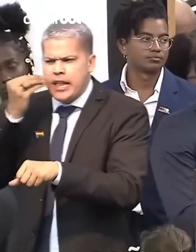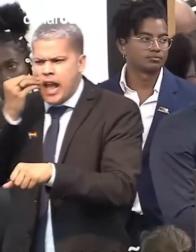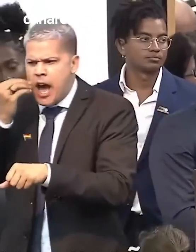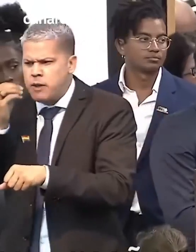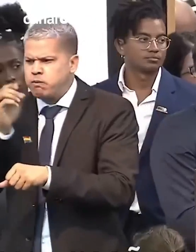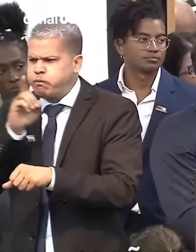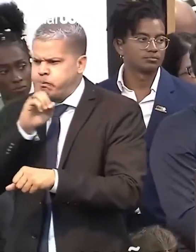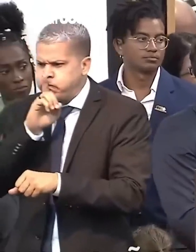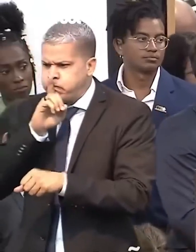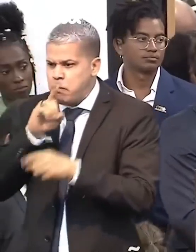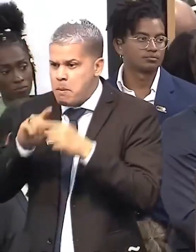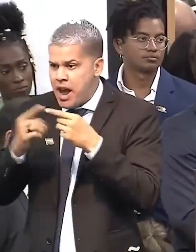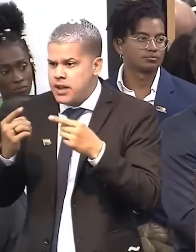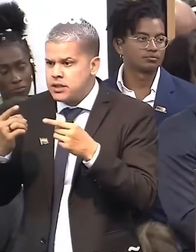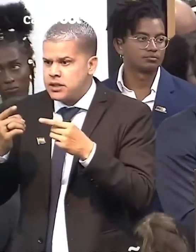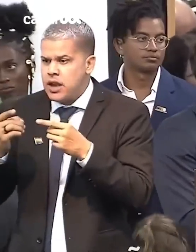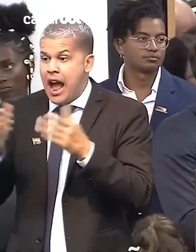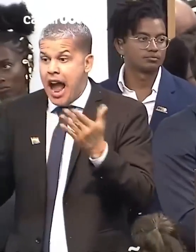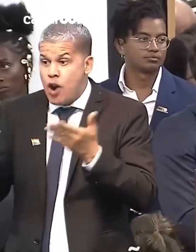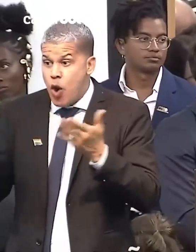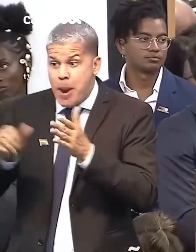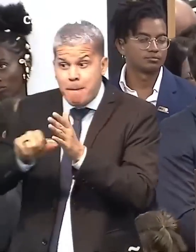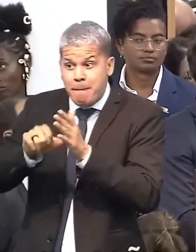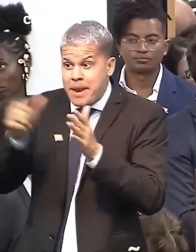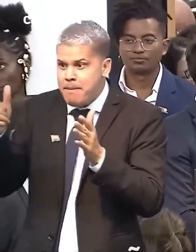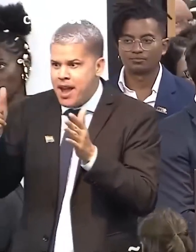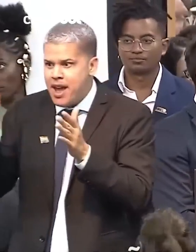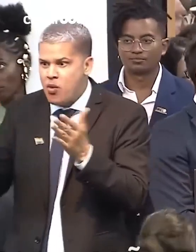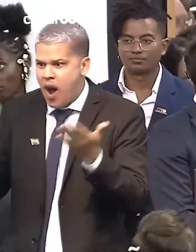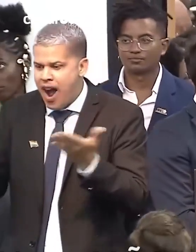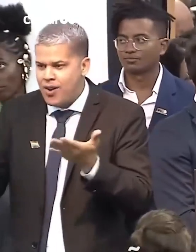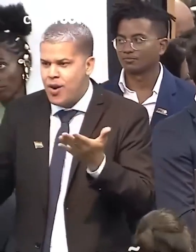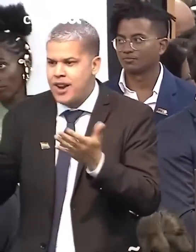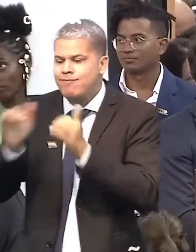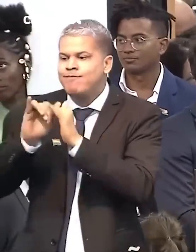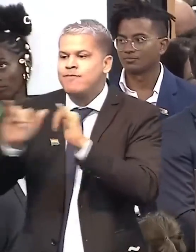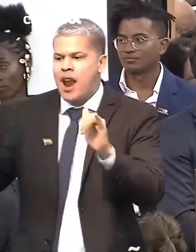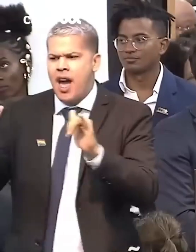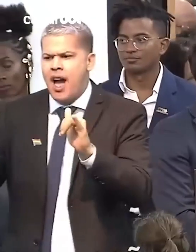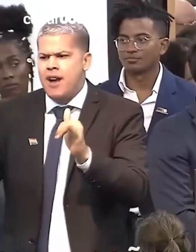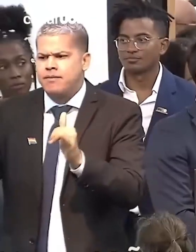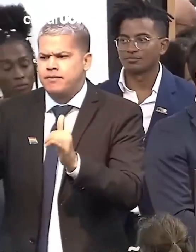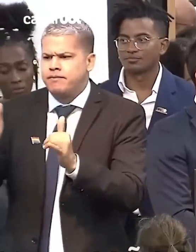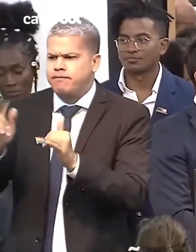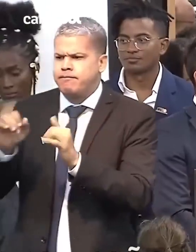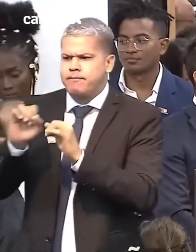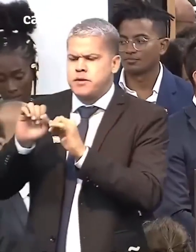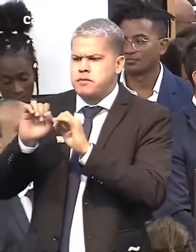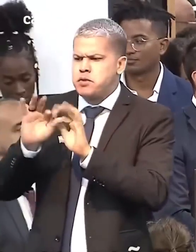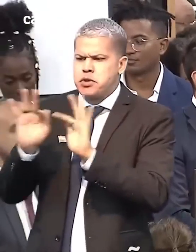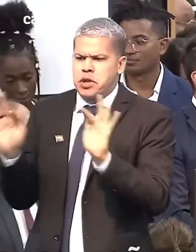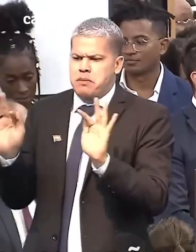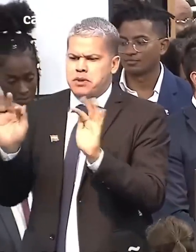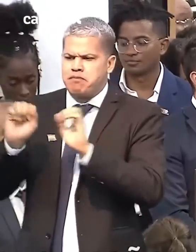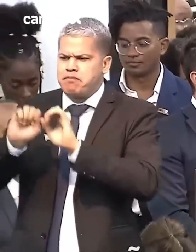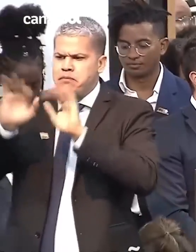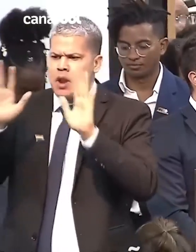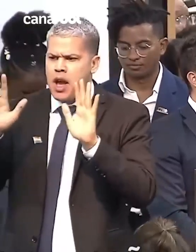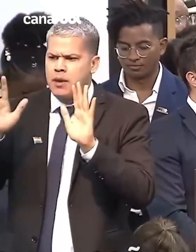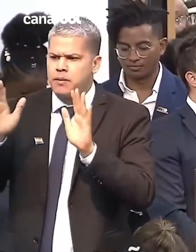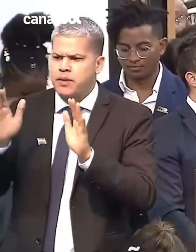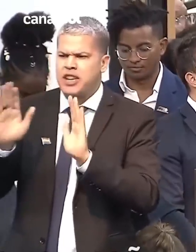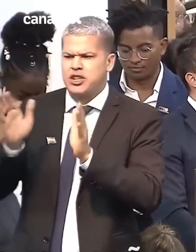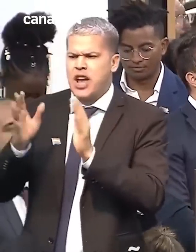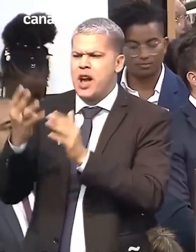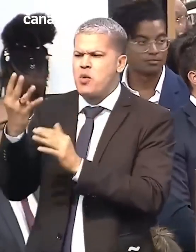Por isso, permita-me, como primeiro ato, como ministro, ato público, como ministro, dizer o óbvio. O óbvio que, no entanto, foi negado nos últimos 4 anos.